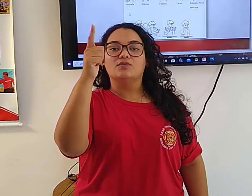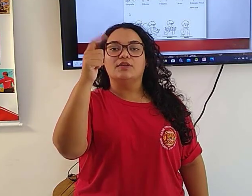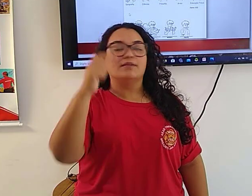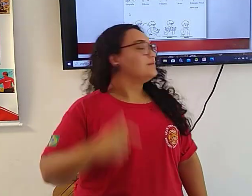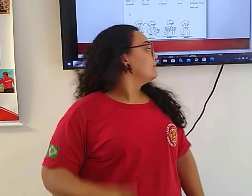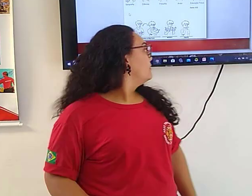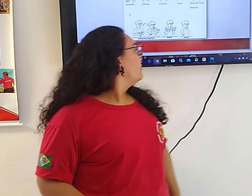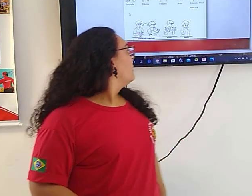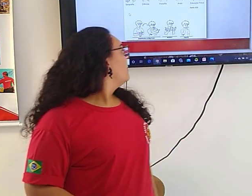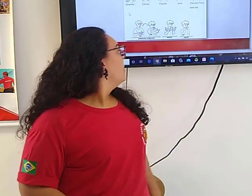literatura.